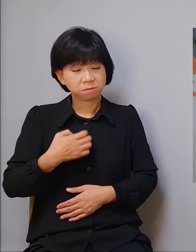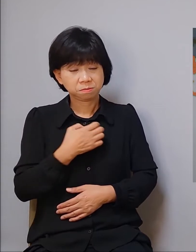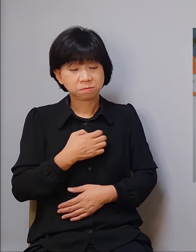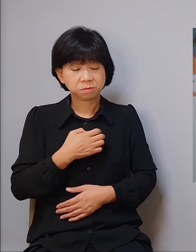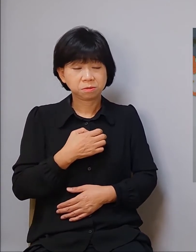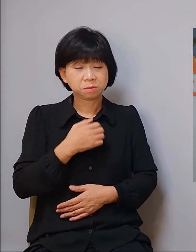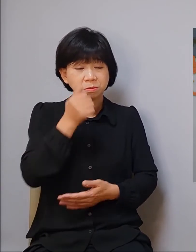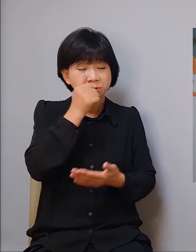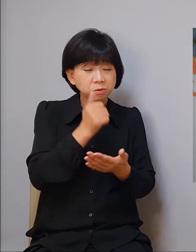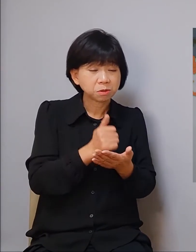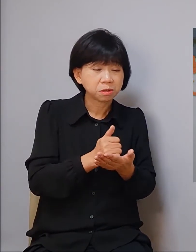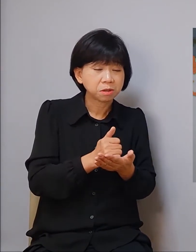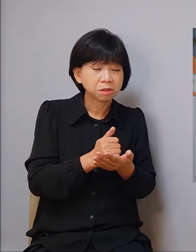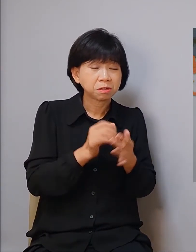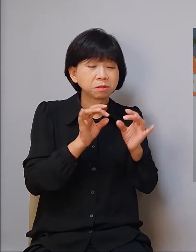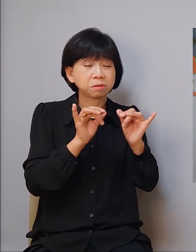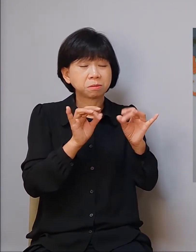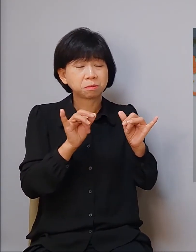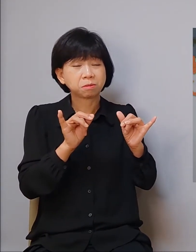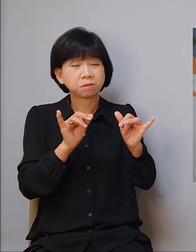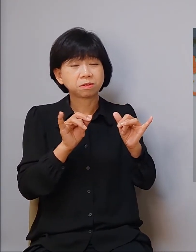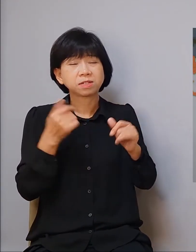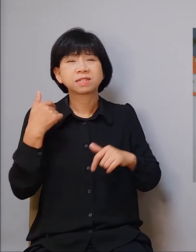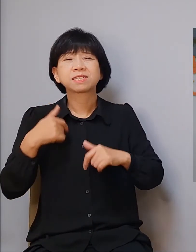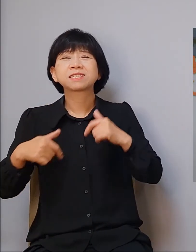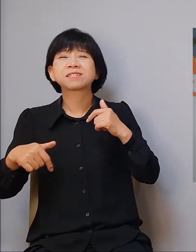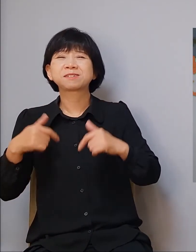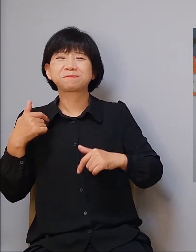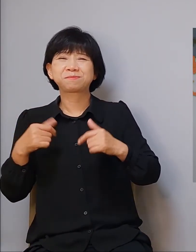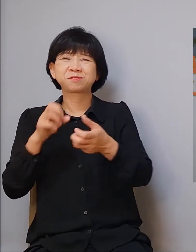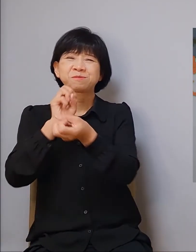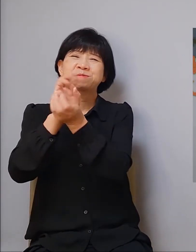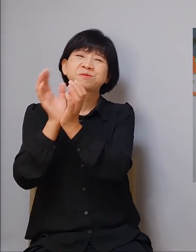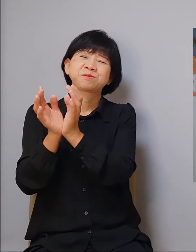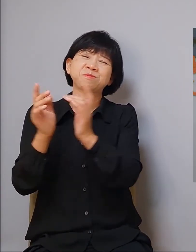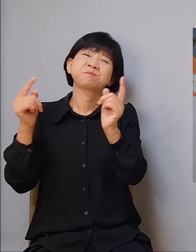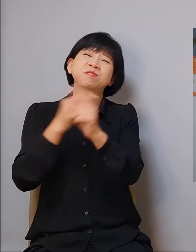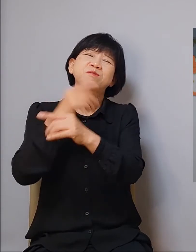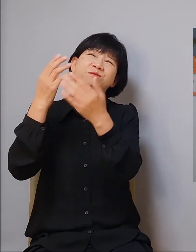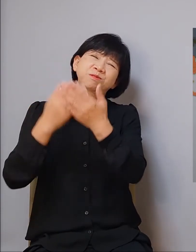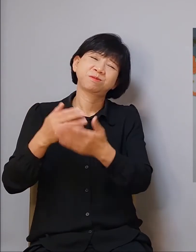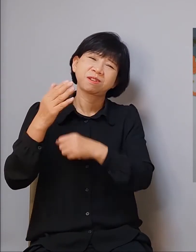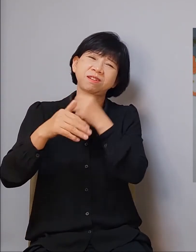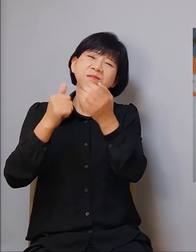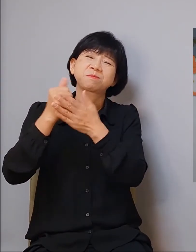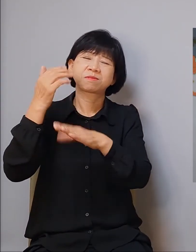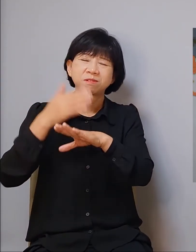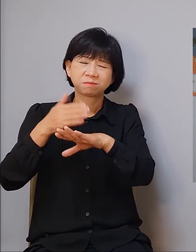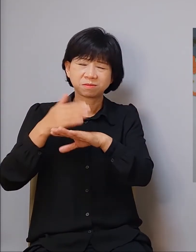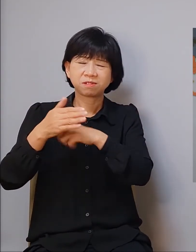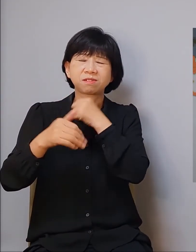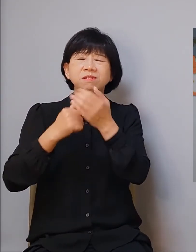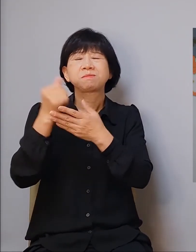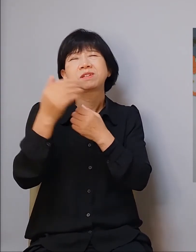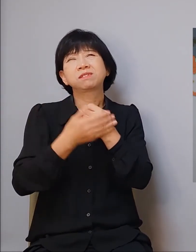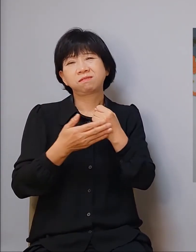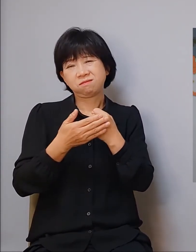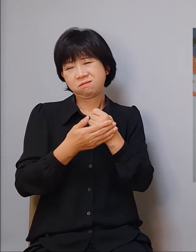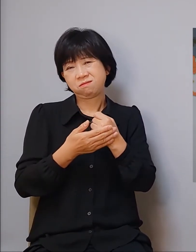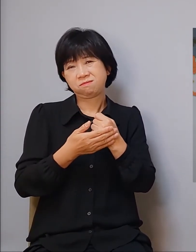기름으로 바꿔 주셨습니다. 역시 하나님의 은혜입니다. 하나님께 감사할 따름입니다.